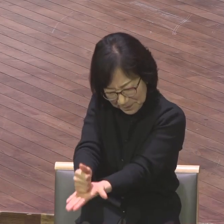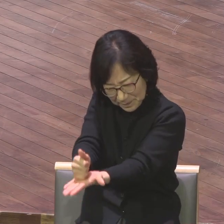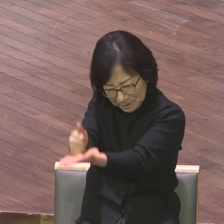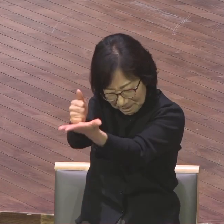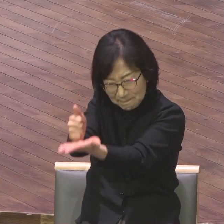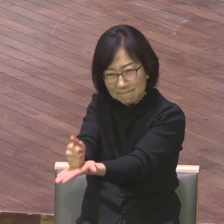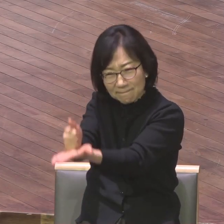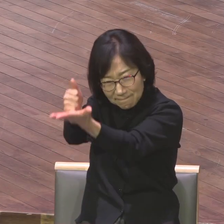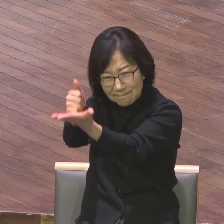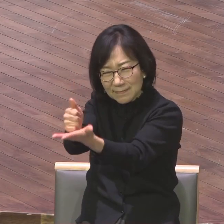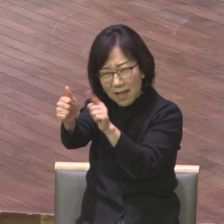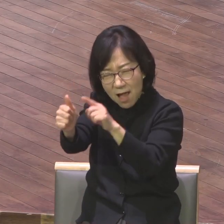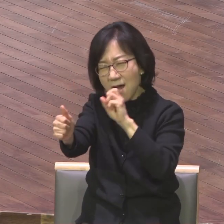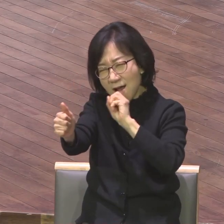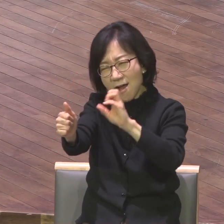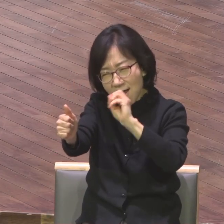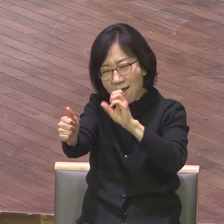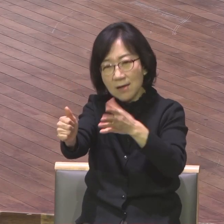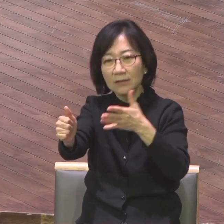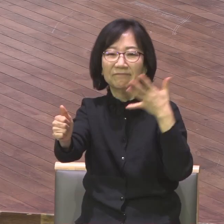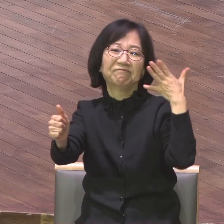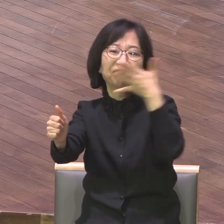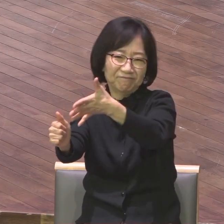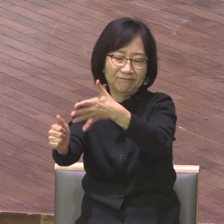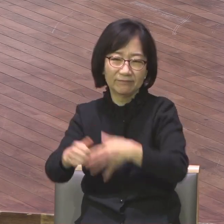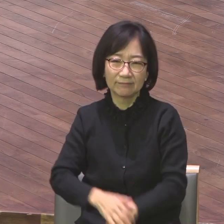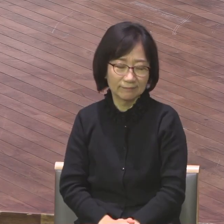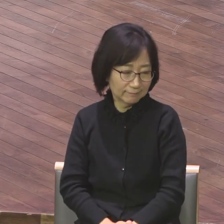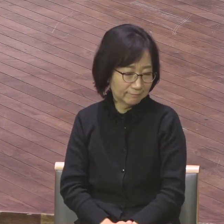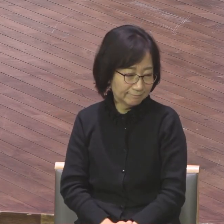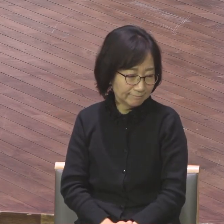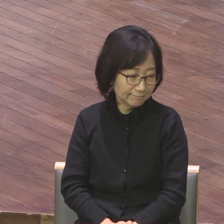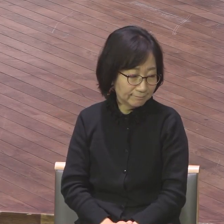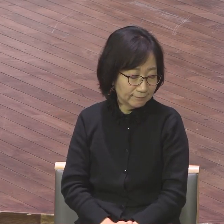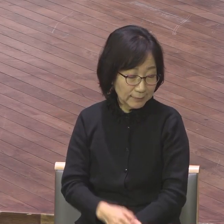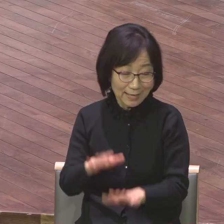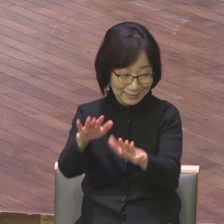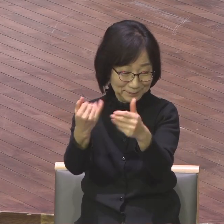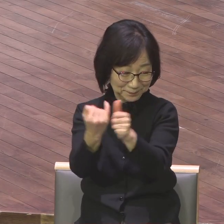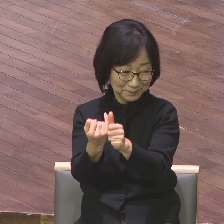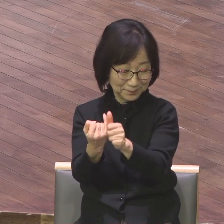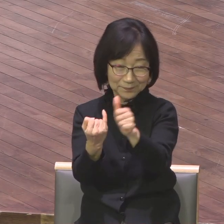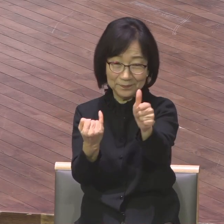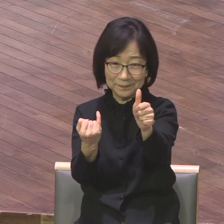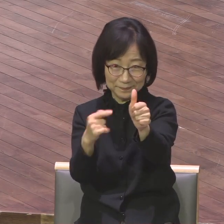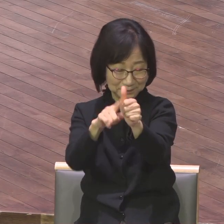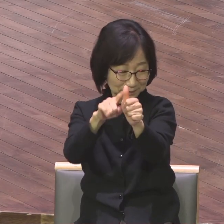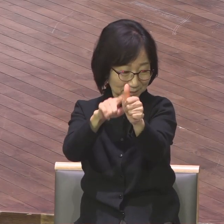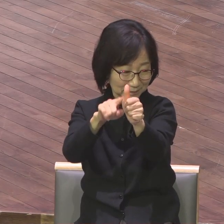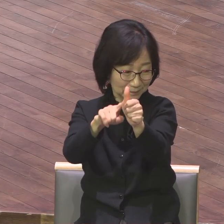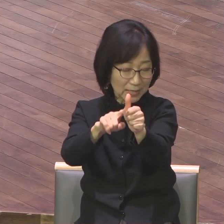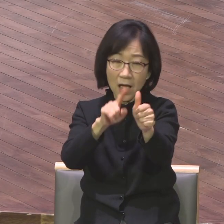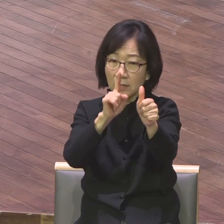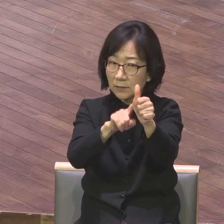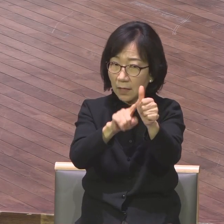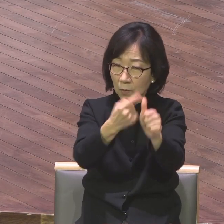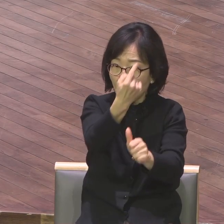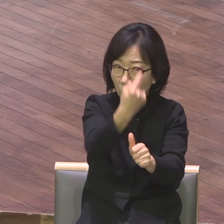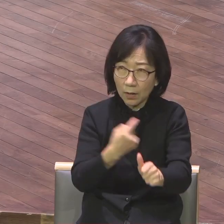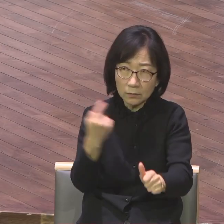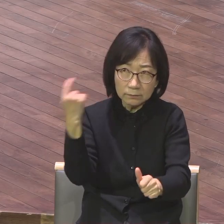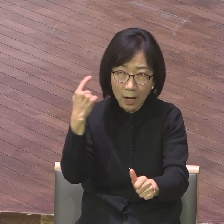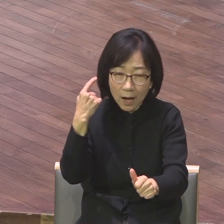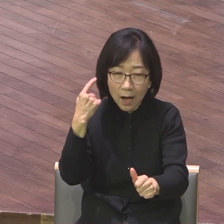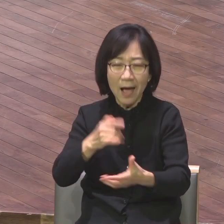올인했습니다. 자, 29절 봅니다. 신부를 취하는 자는 신랑이나 서서 신랑의 음성을 듣는